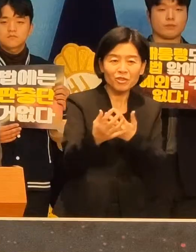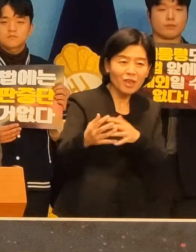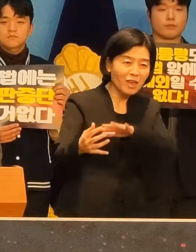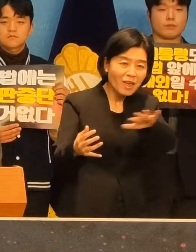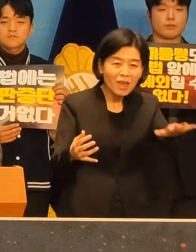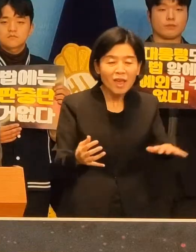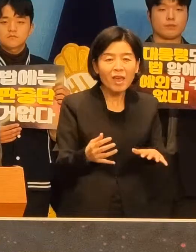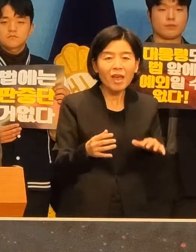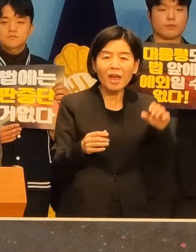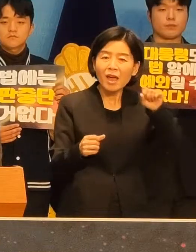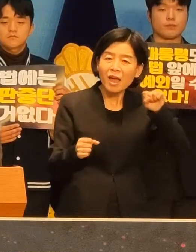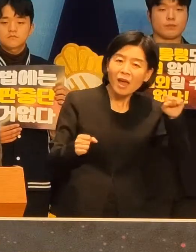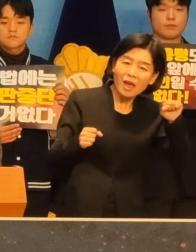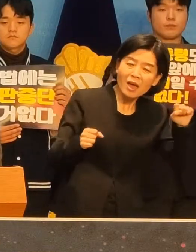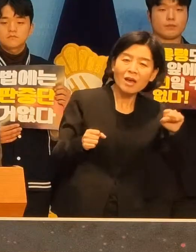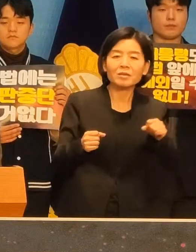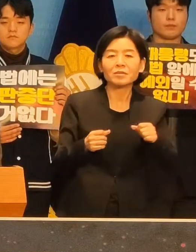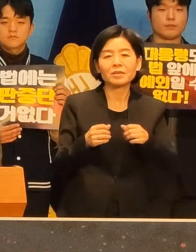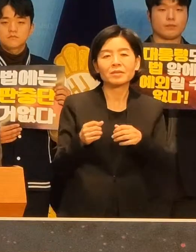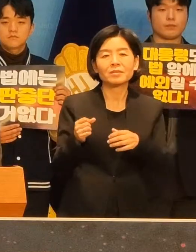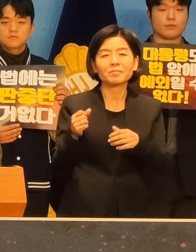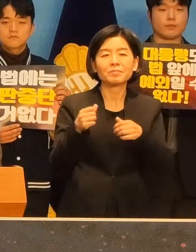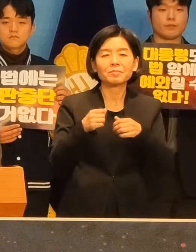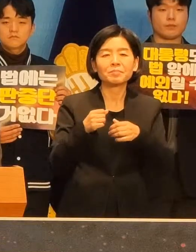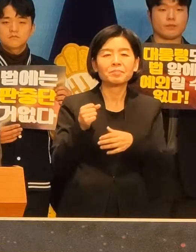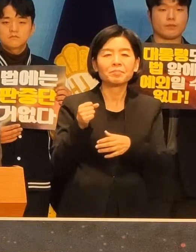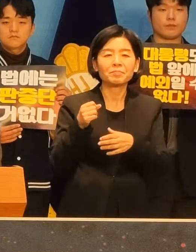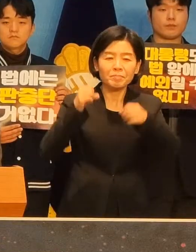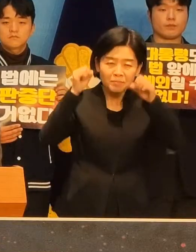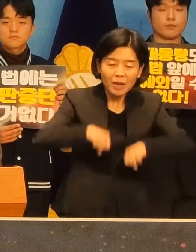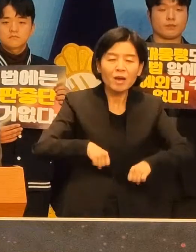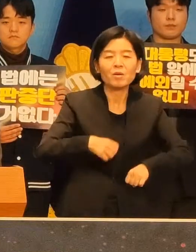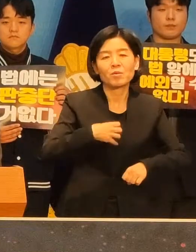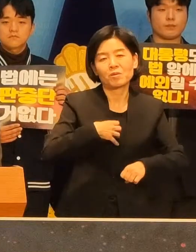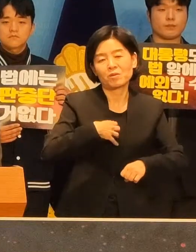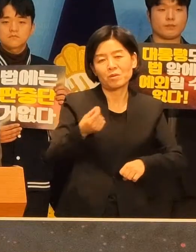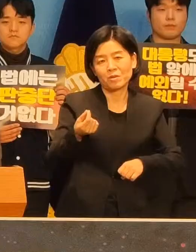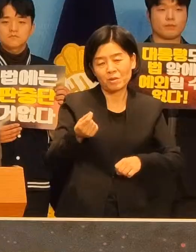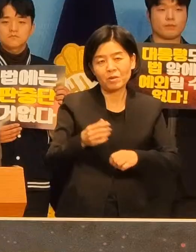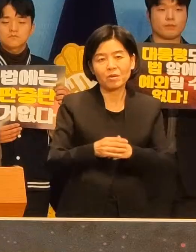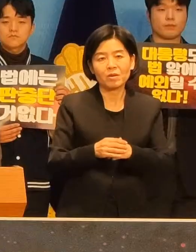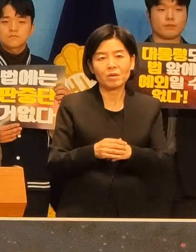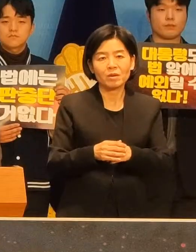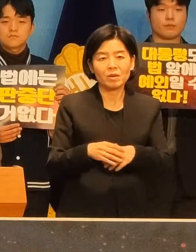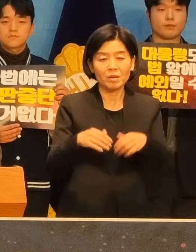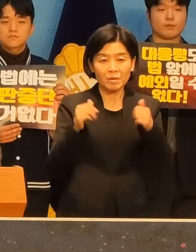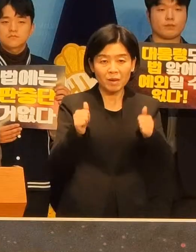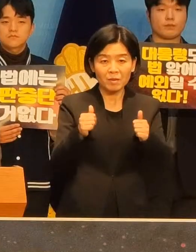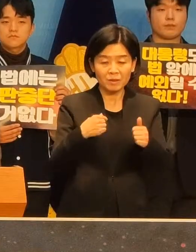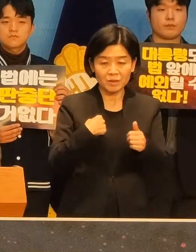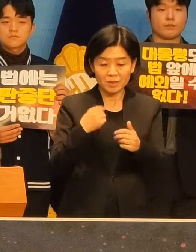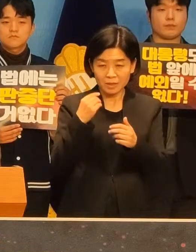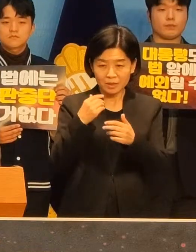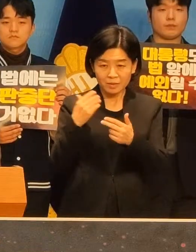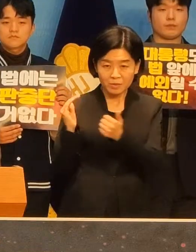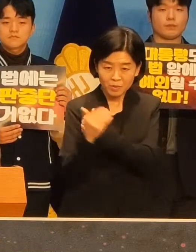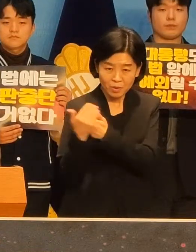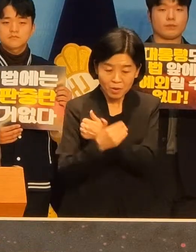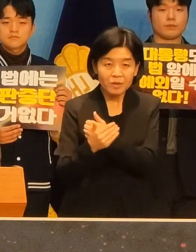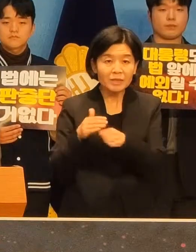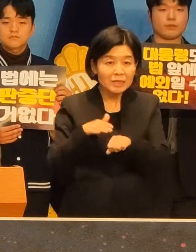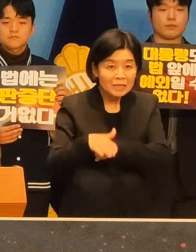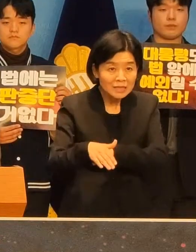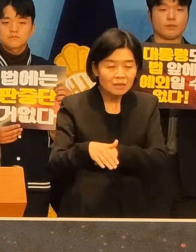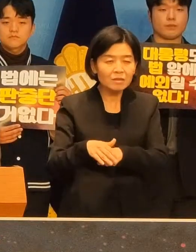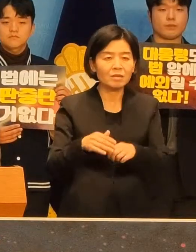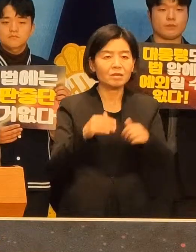쓰러질 겁니다. 위헌적 방탄 사법개혁을 할수록 멈추었던 사법부의 시계는